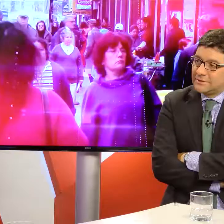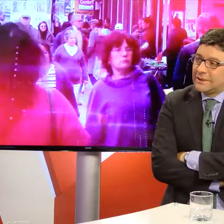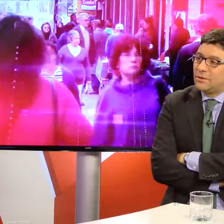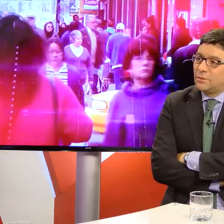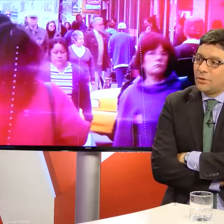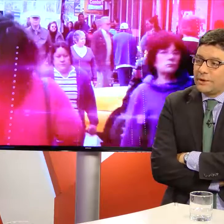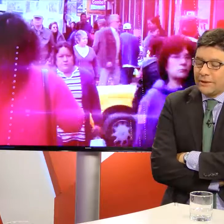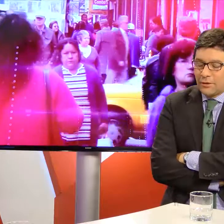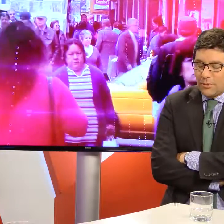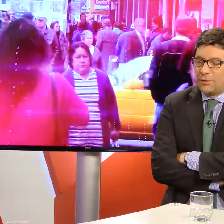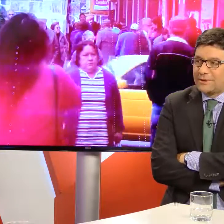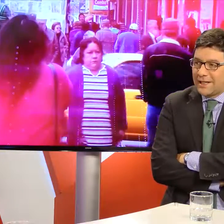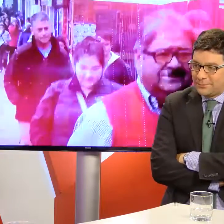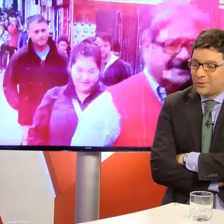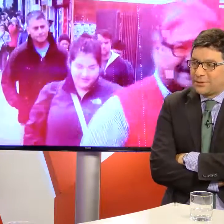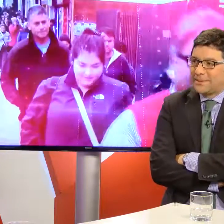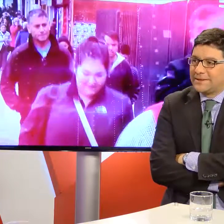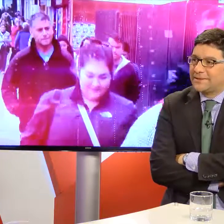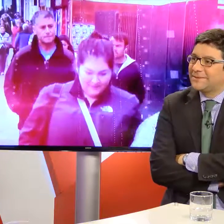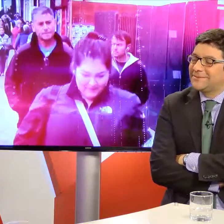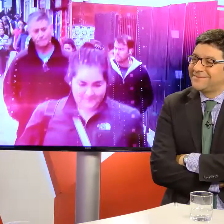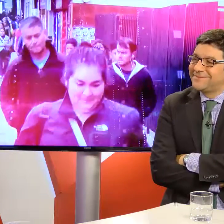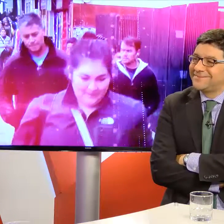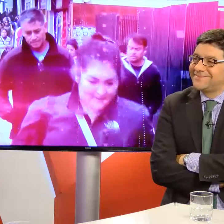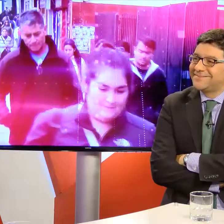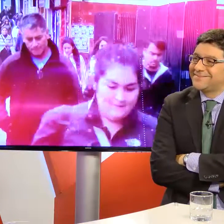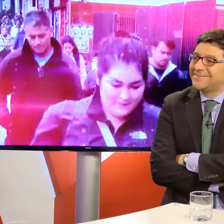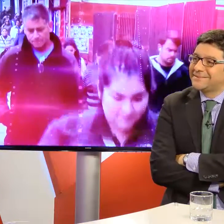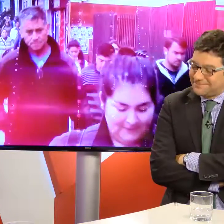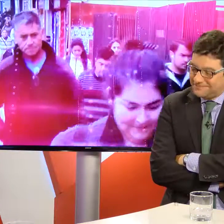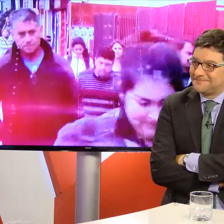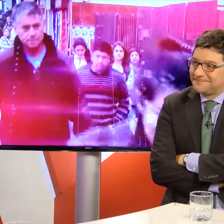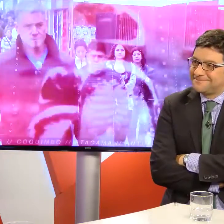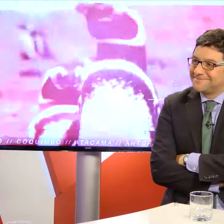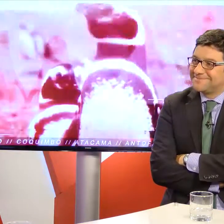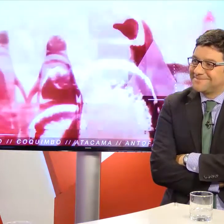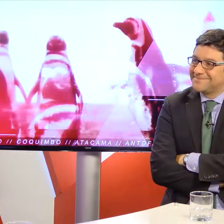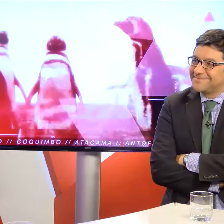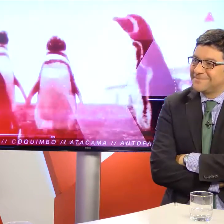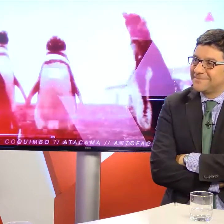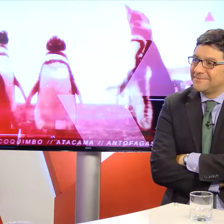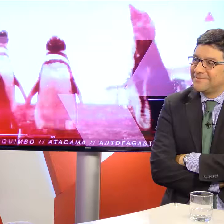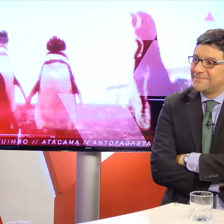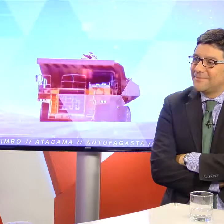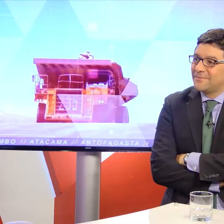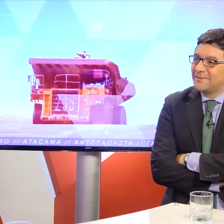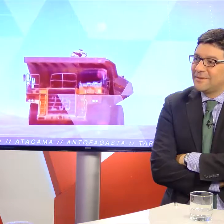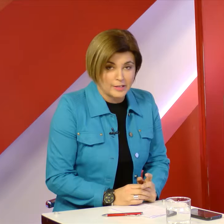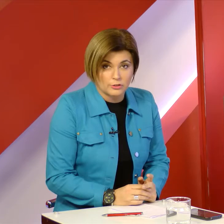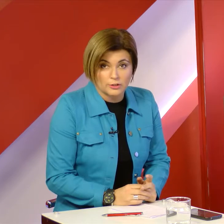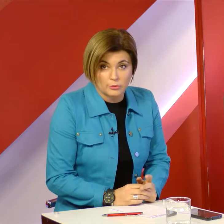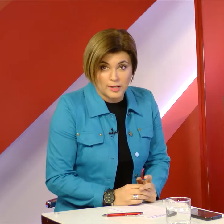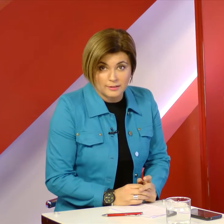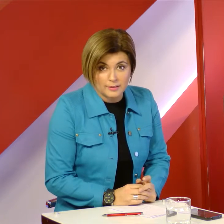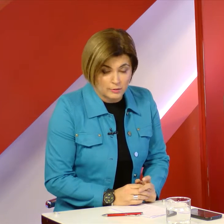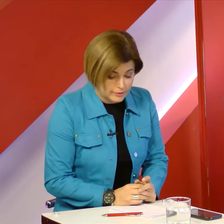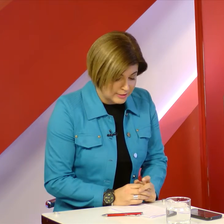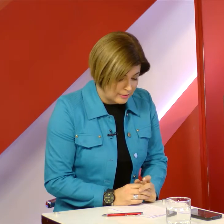de Wander, me decía. De tomo y lomo, absolutamente. Muy bien. Es biólogo marino de profesión de la Universidad de Valparaíso. Fue presidente de la Federación de Estudiantes de la Universidad de